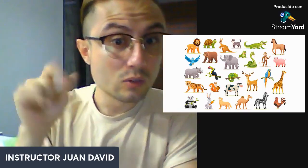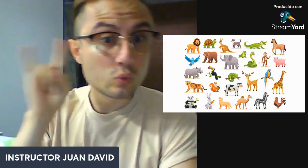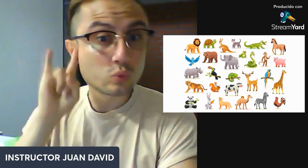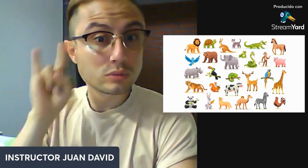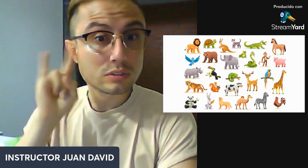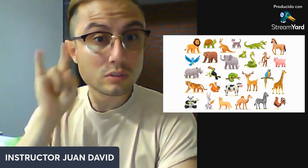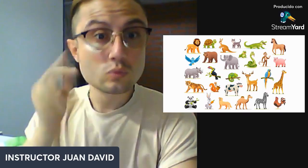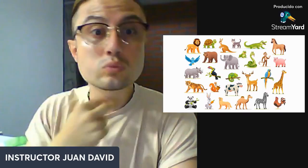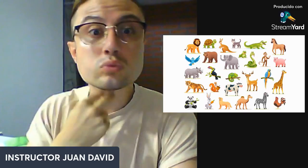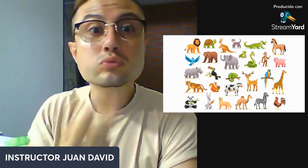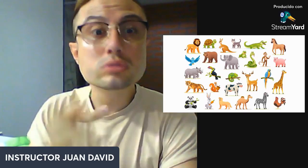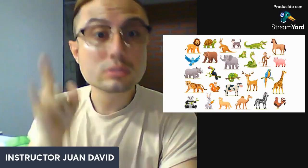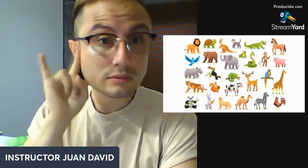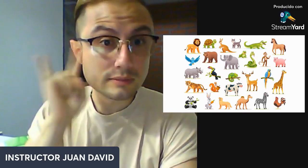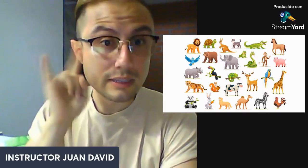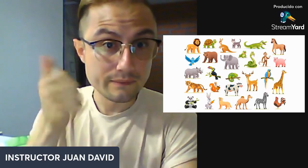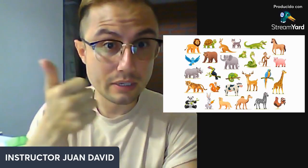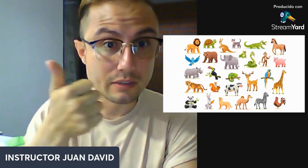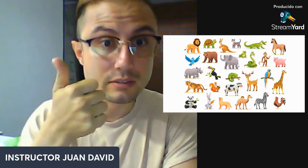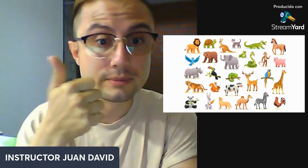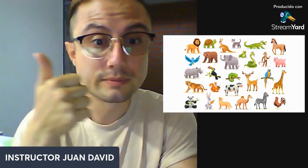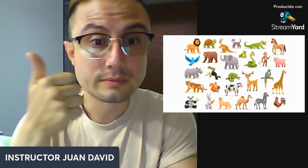¿Ustedes están escuchando bien? ¿Sí escuchan